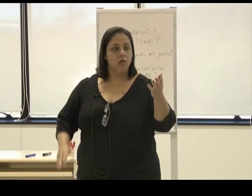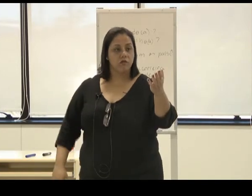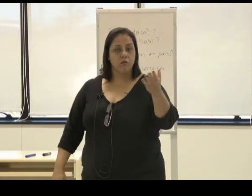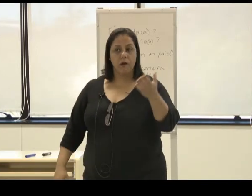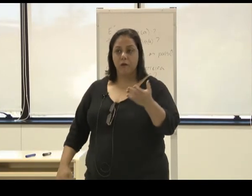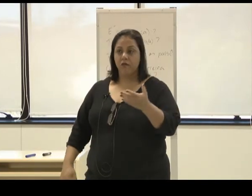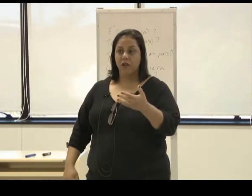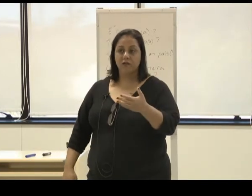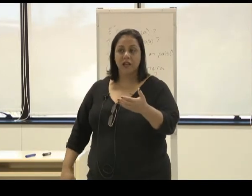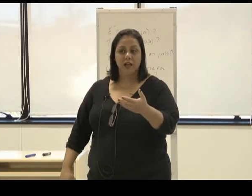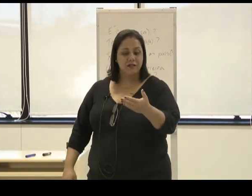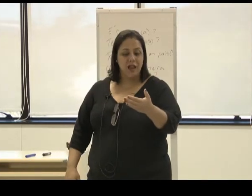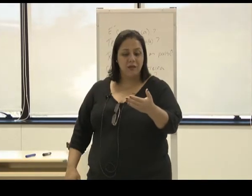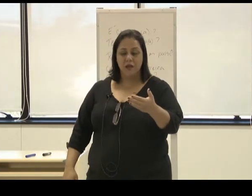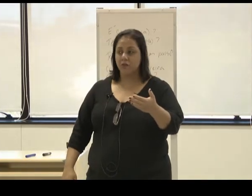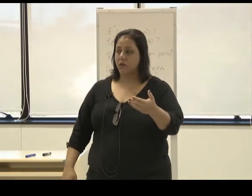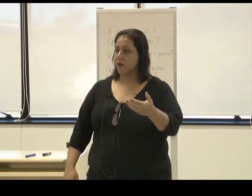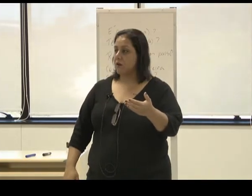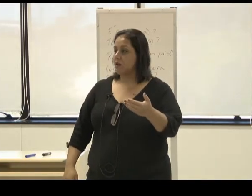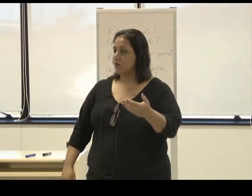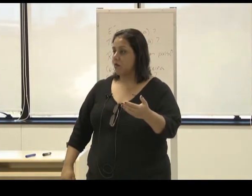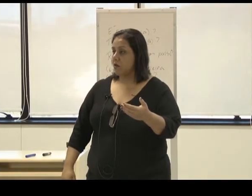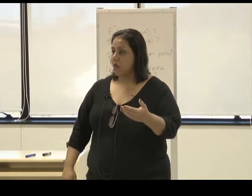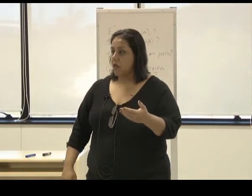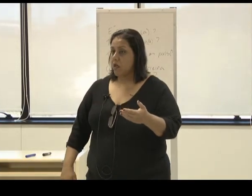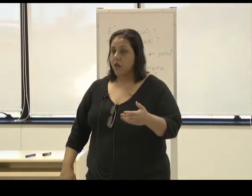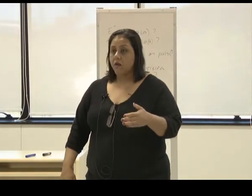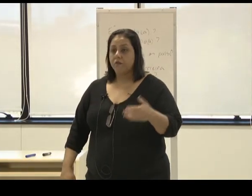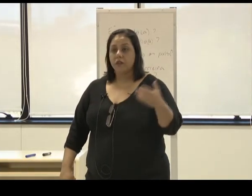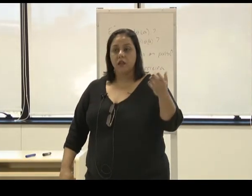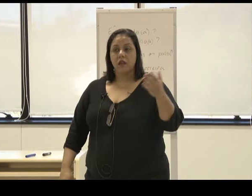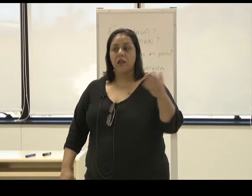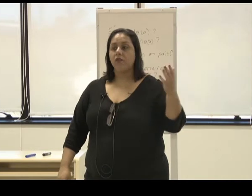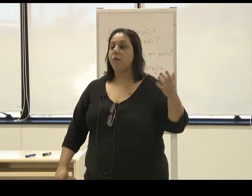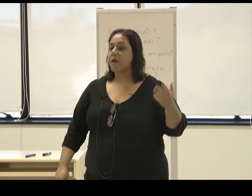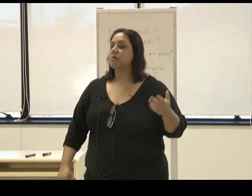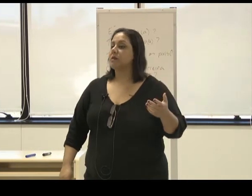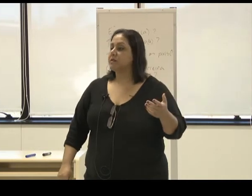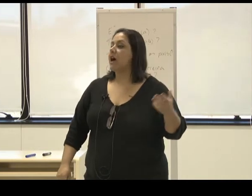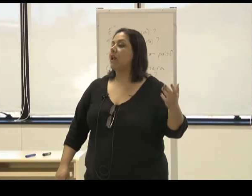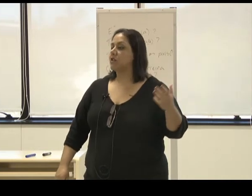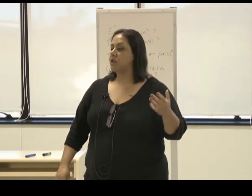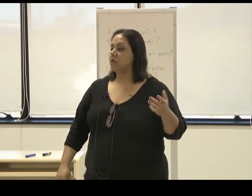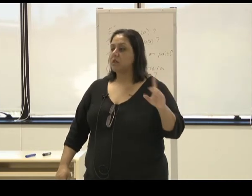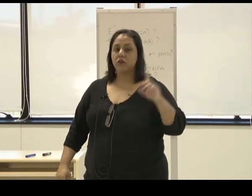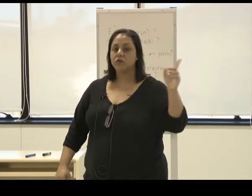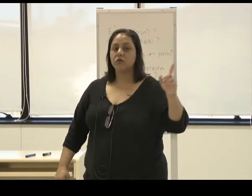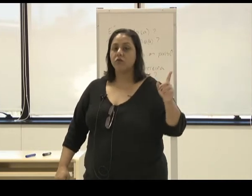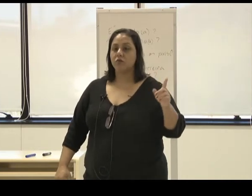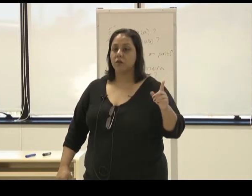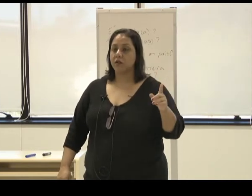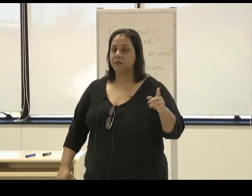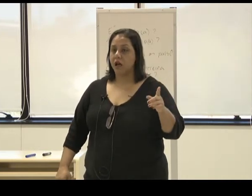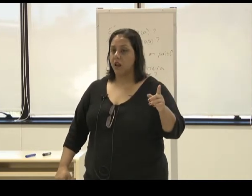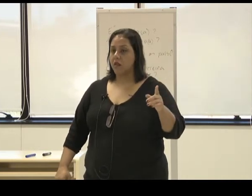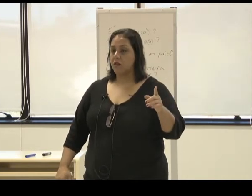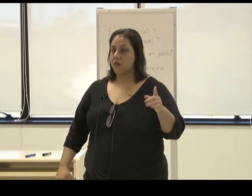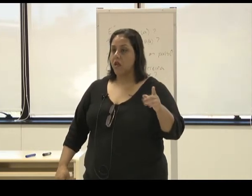papel, falando, onde é que é a sala mesmo do treinamento? E ele falou, a mesma sala de antes. Ele não usou o número da sala, ele usou